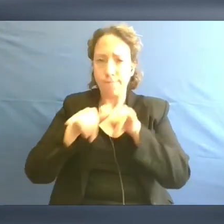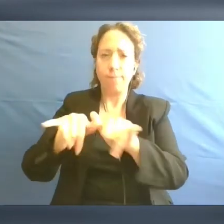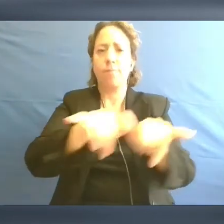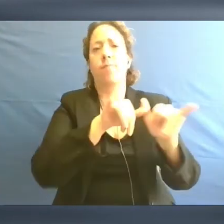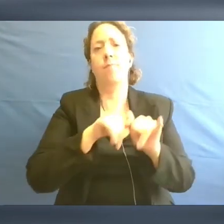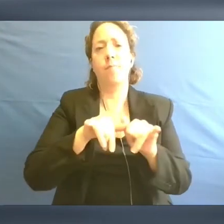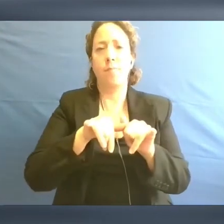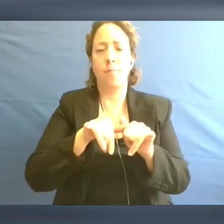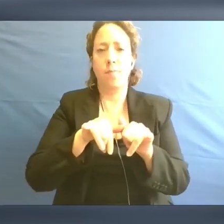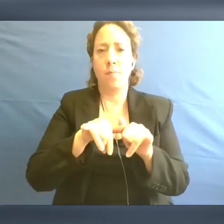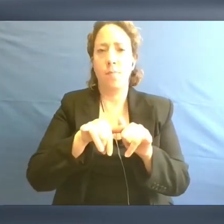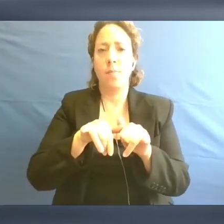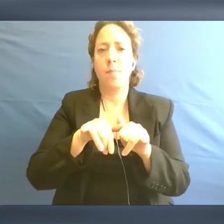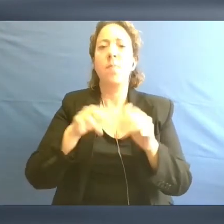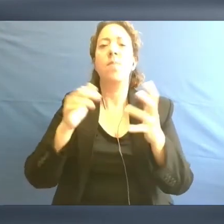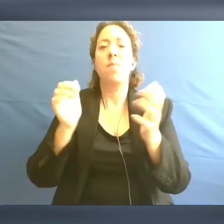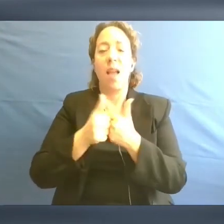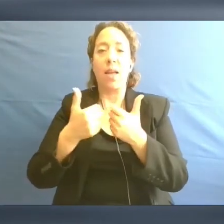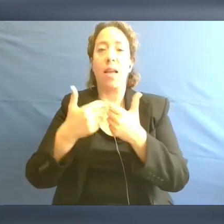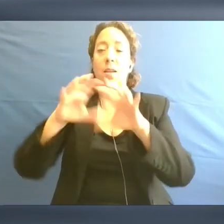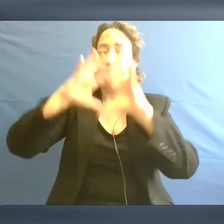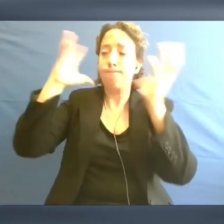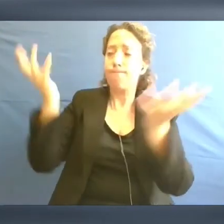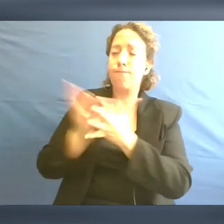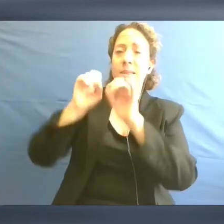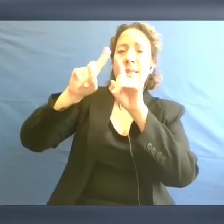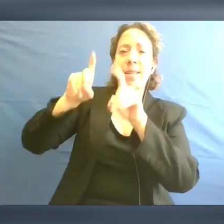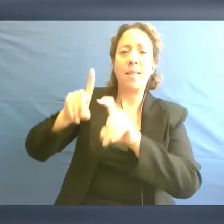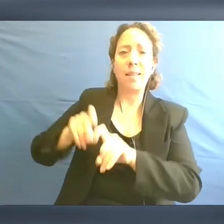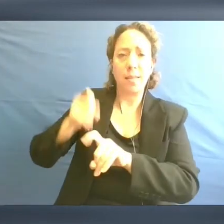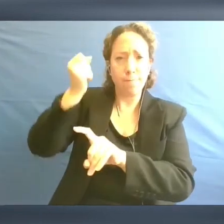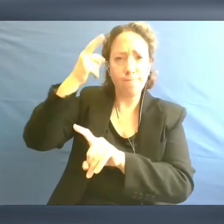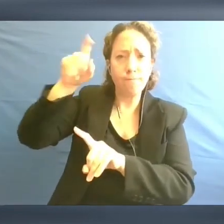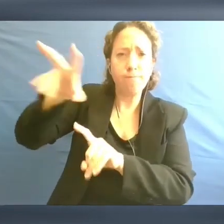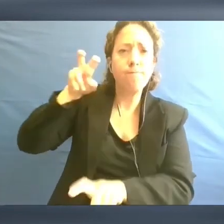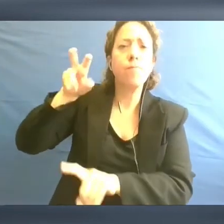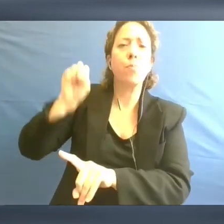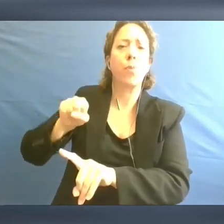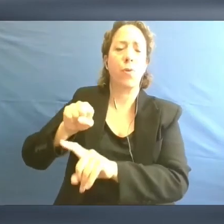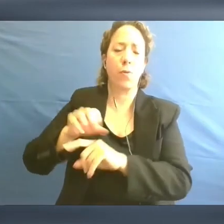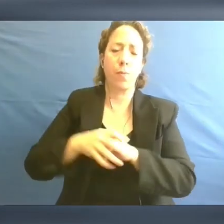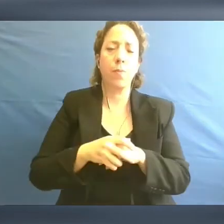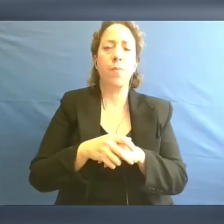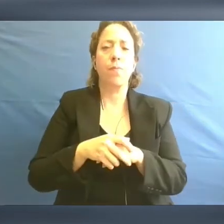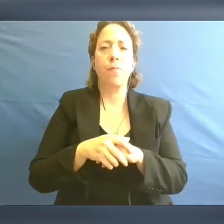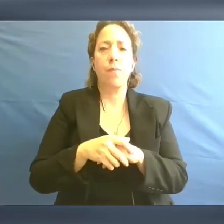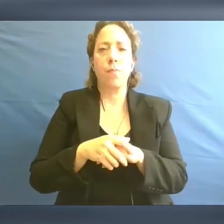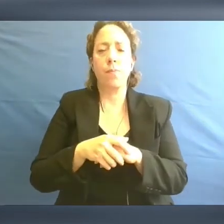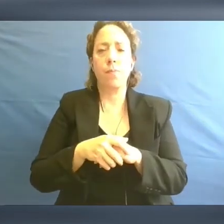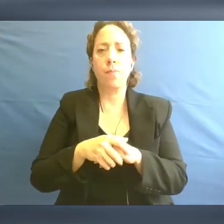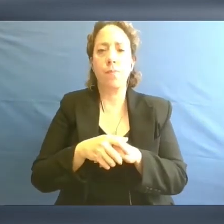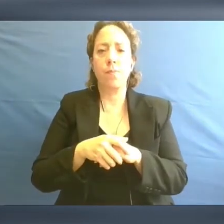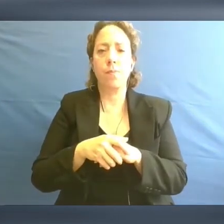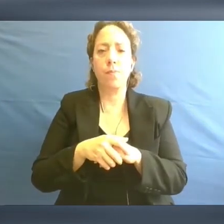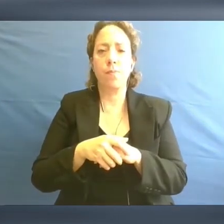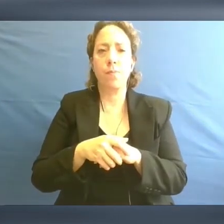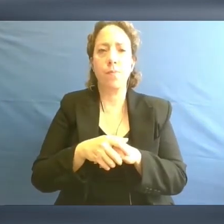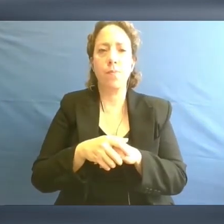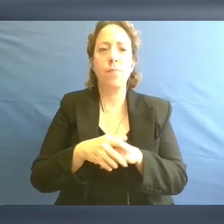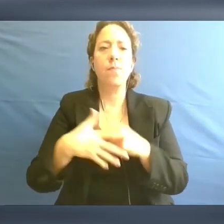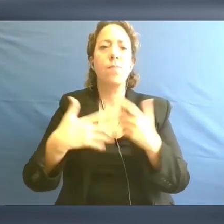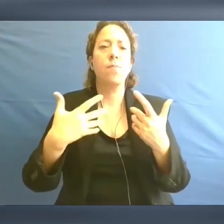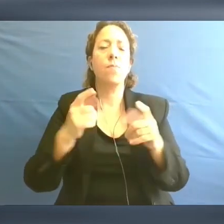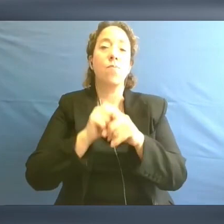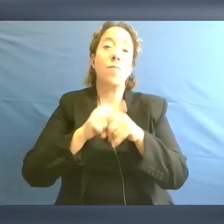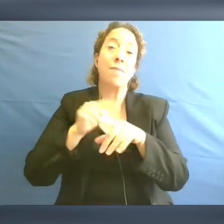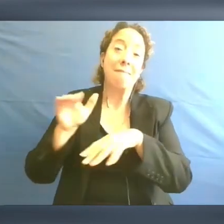notamment avec la testabilité, avec le jeu de tests compréhensif qui vient avec. Et puis, un appel à